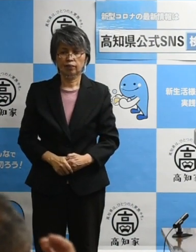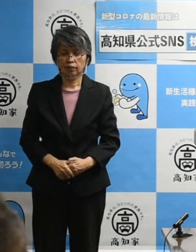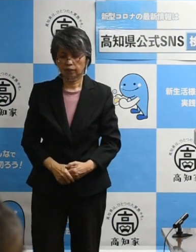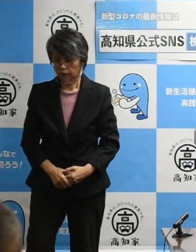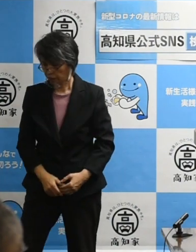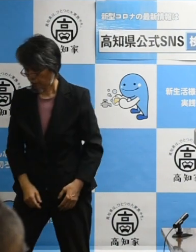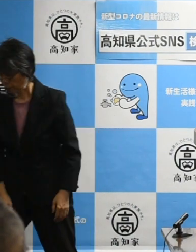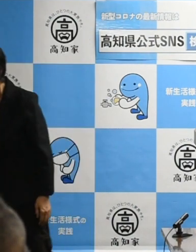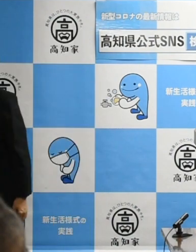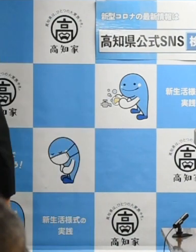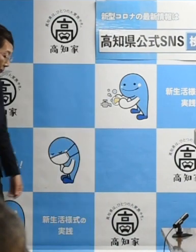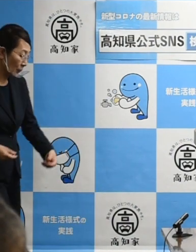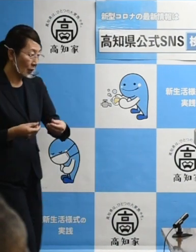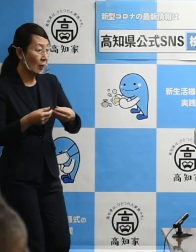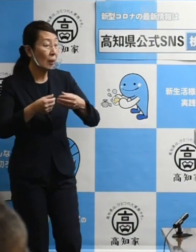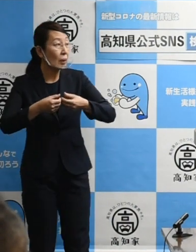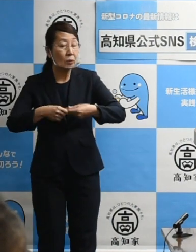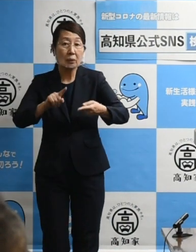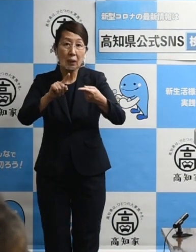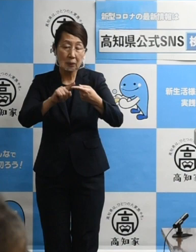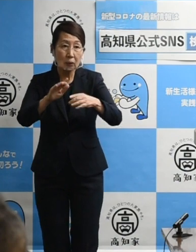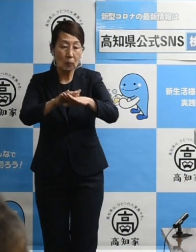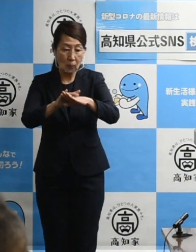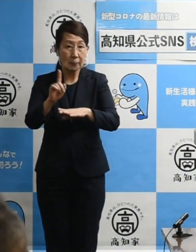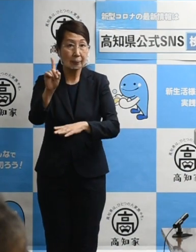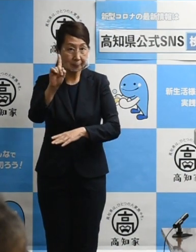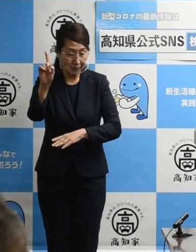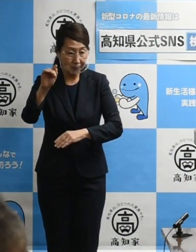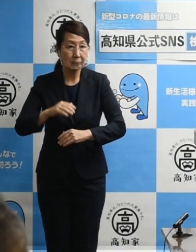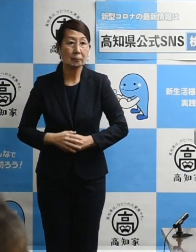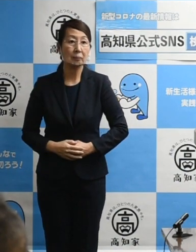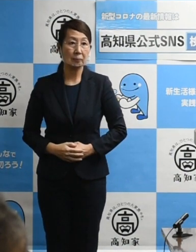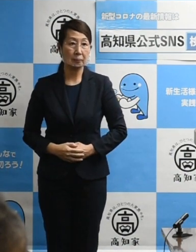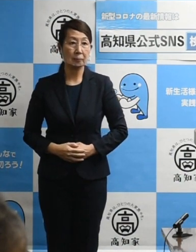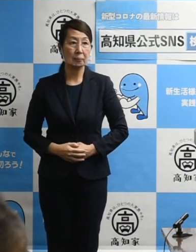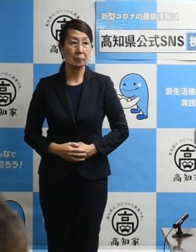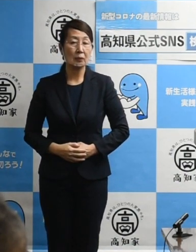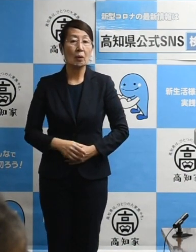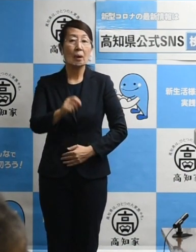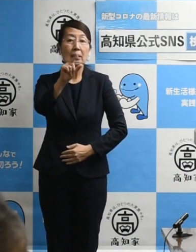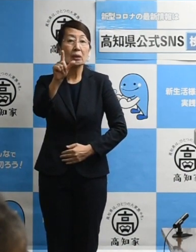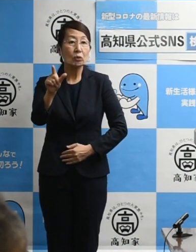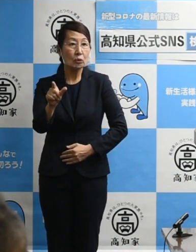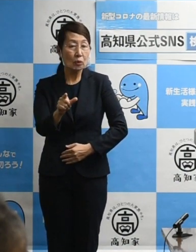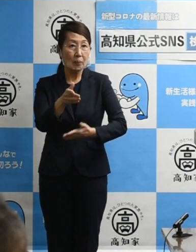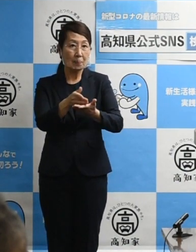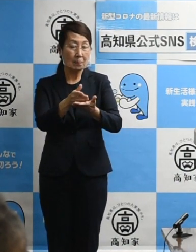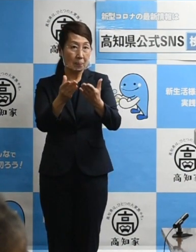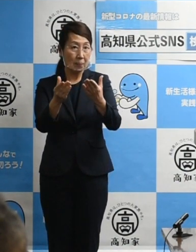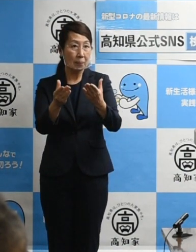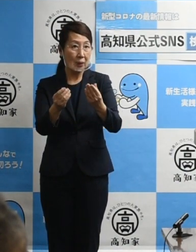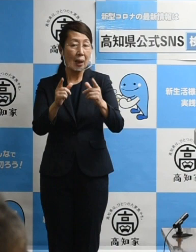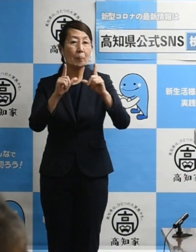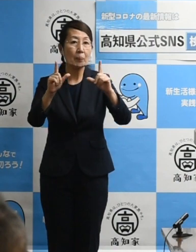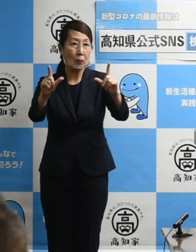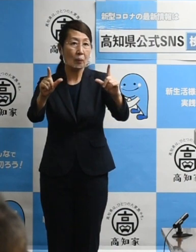で、具体的にどうするかということでありますが、まあ、実はこの月曜日にお話をいたしました、発表